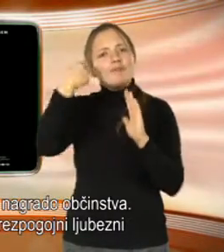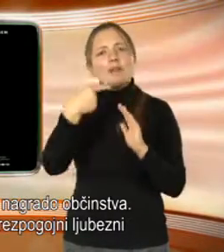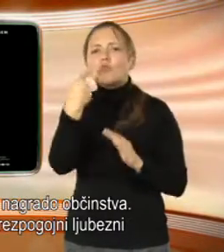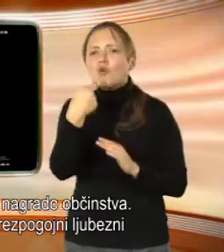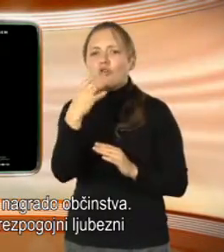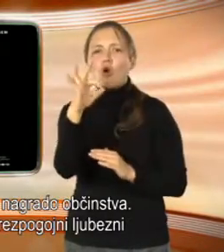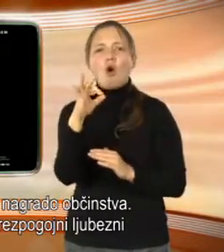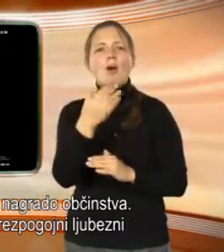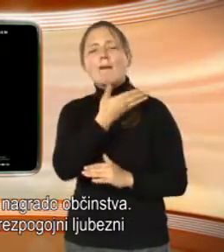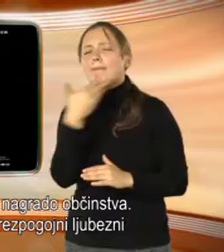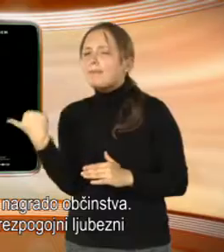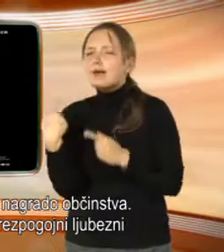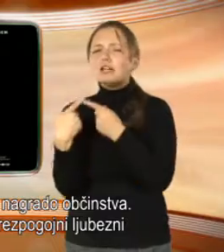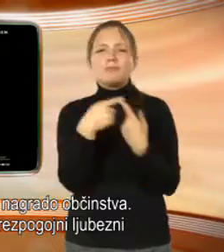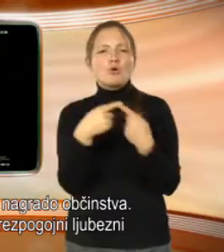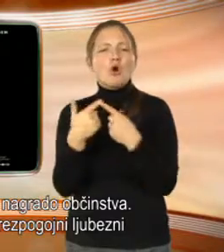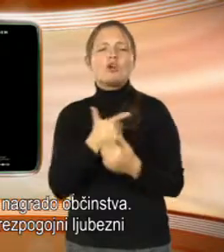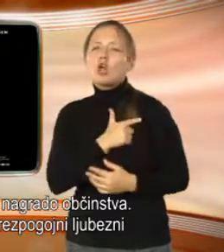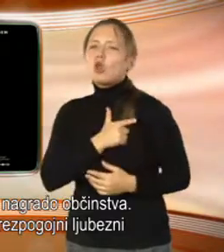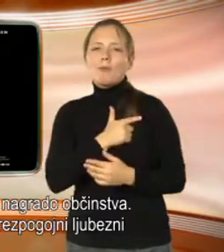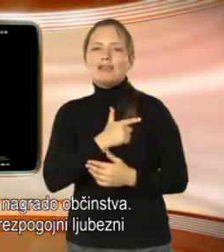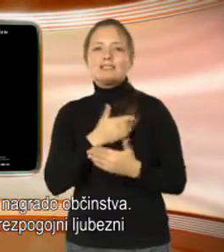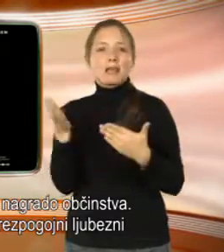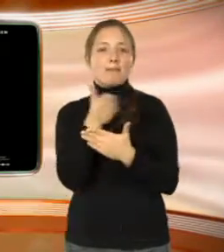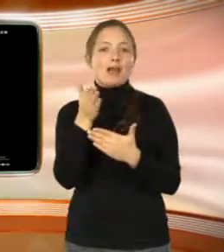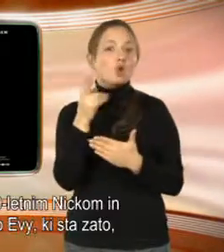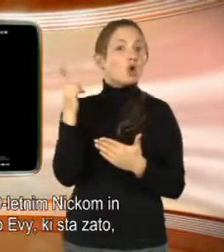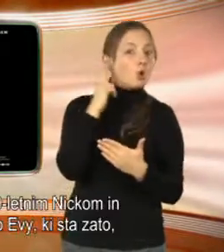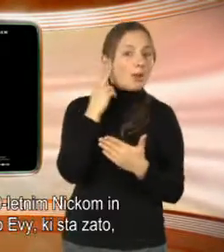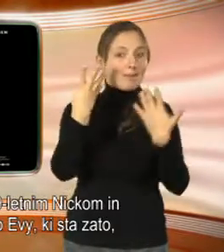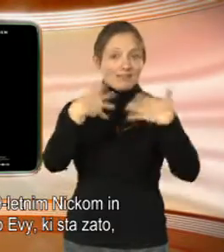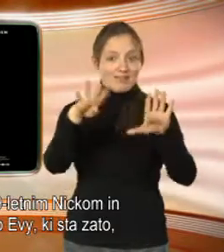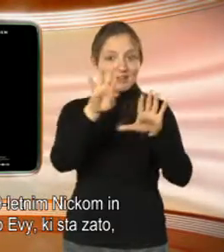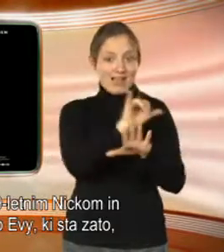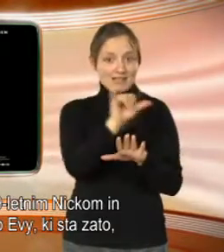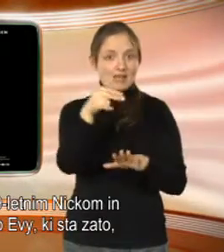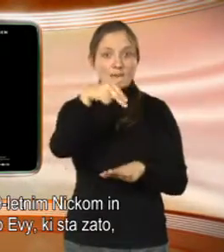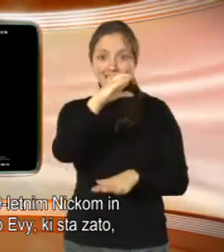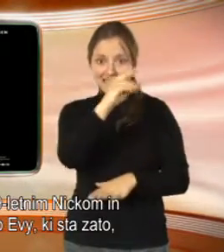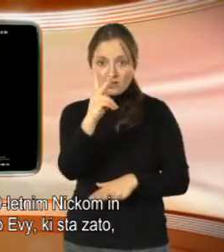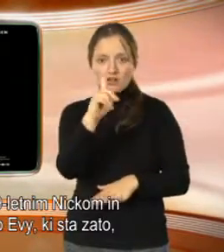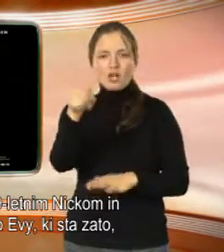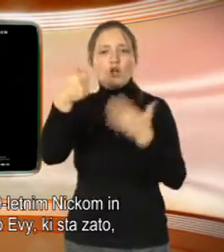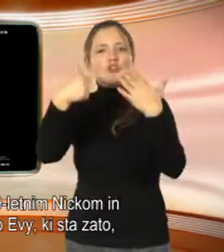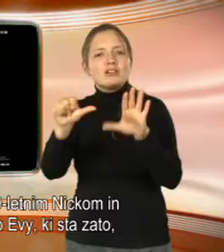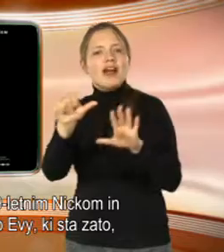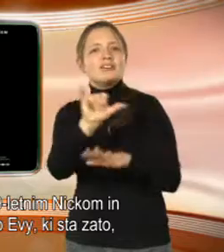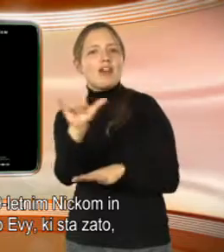Film govori o brezpogojni ljubezni med gluhim 19-letnim Nikom in 16-letno gluho Ivi, ki